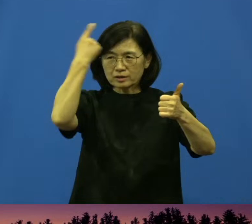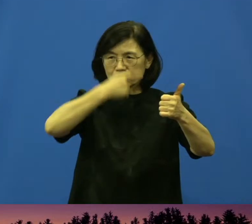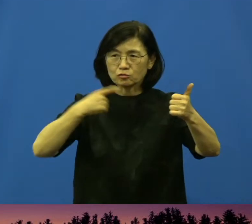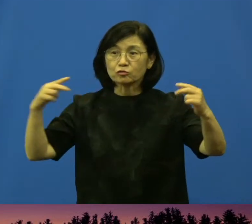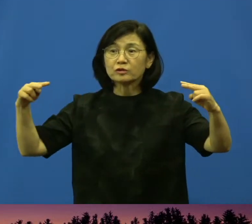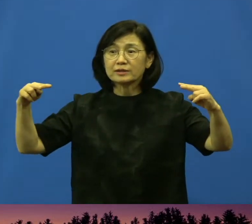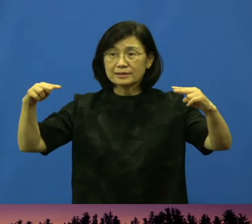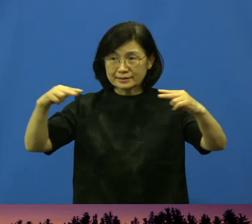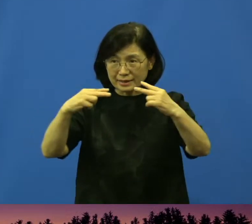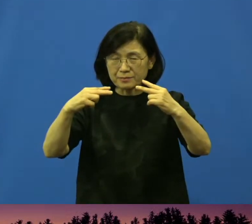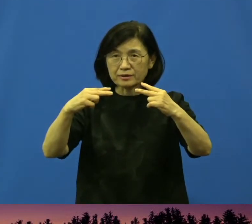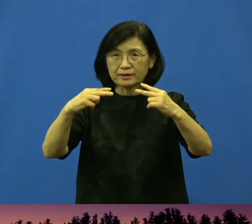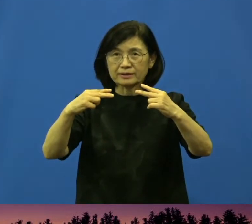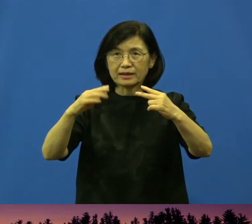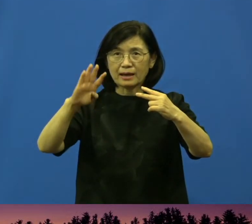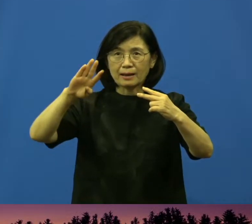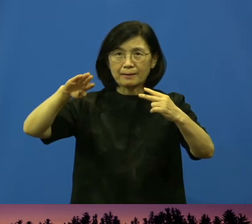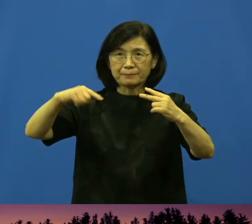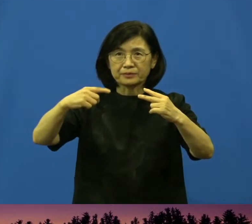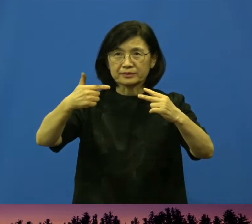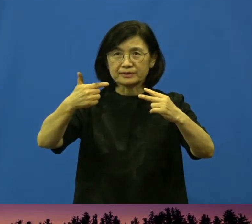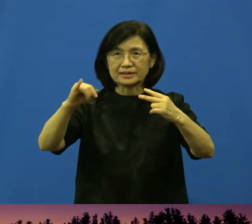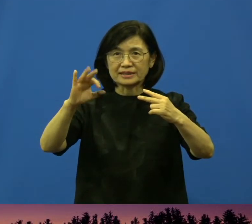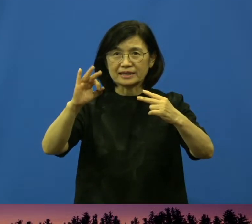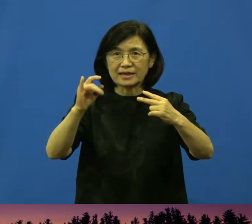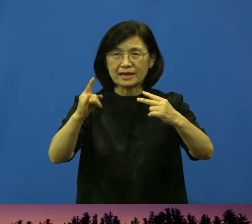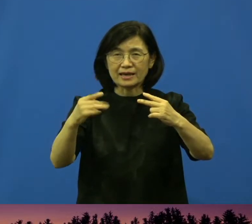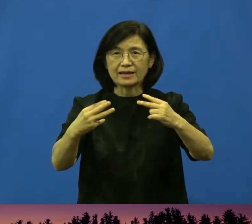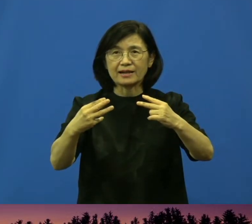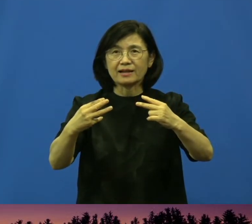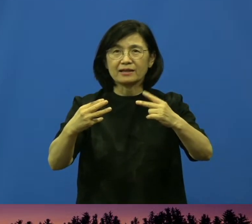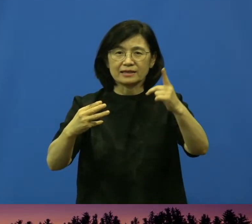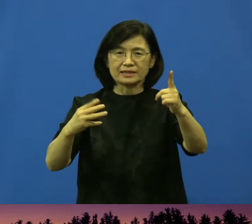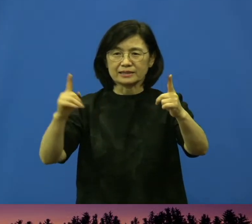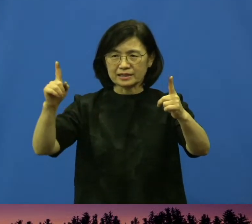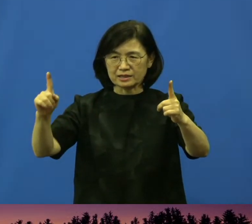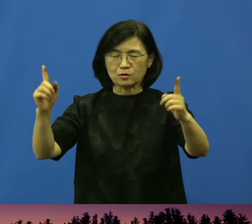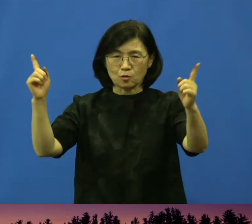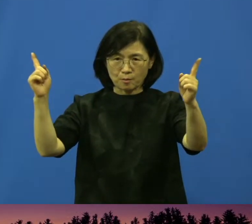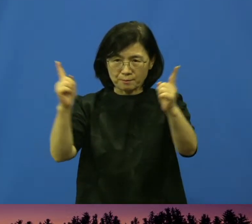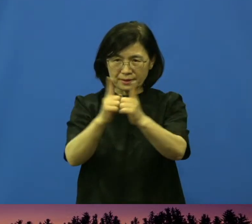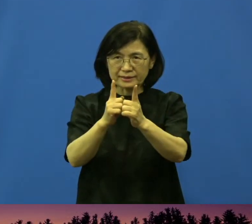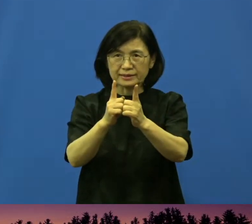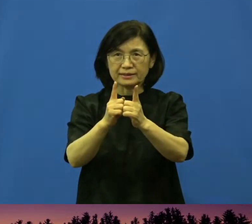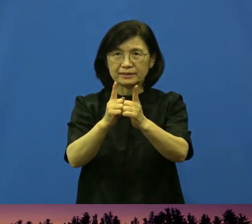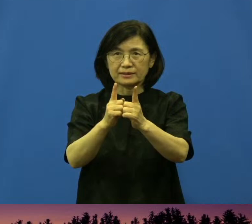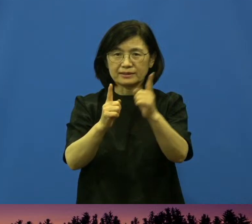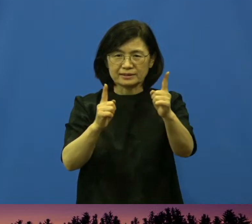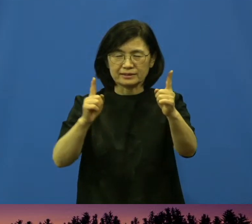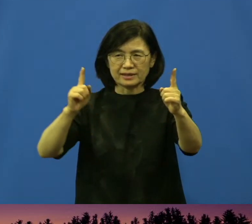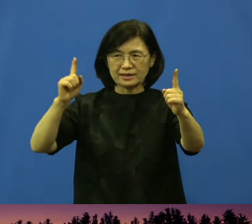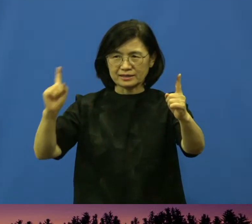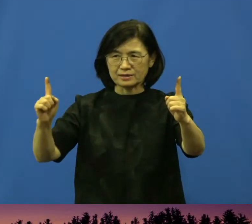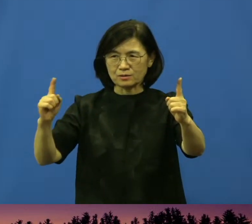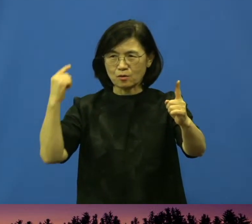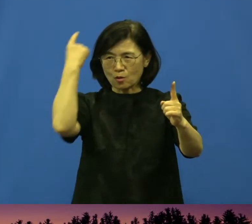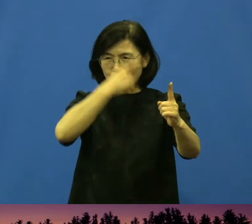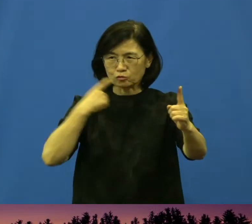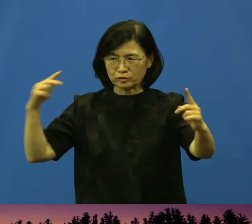있게 하고 1대1로 만나게 하고 하나님과 대면하게 만든 거예요. 1대1로 딱 대면하게 만든